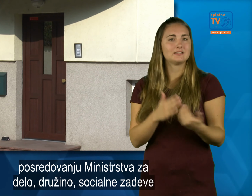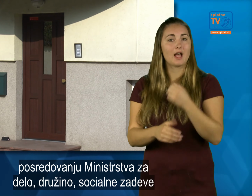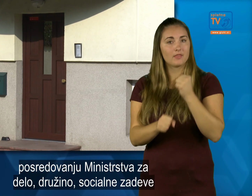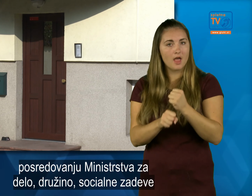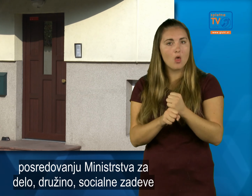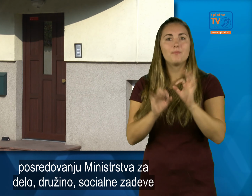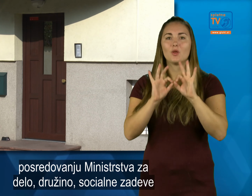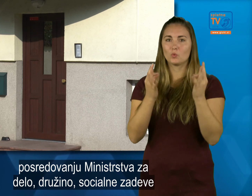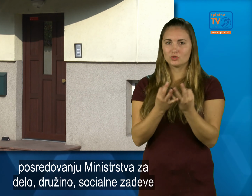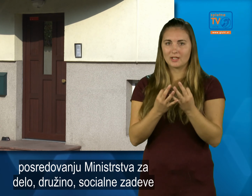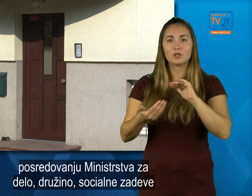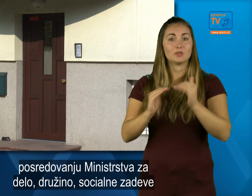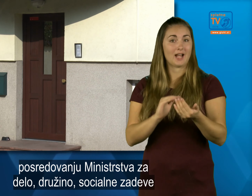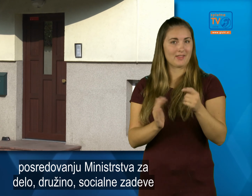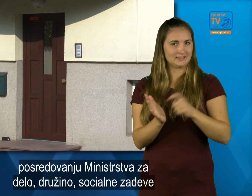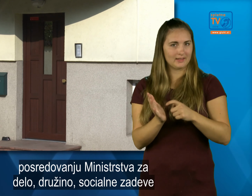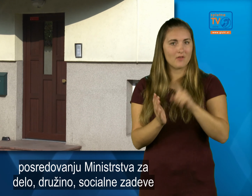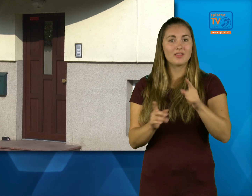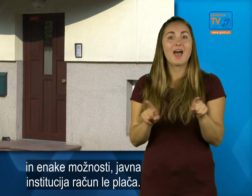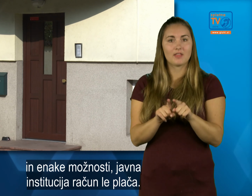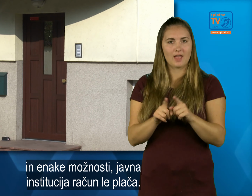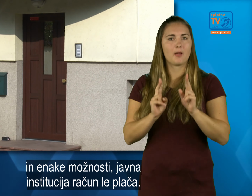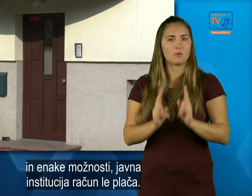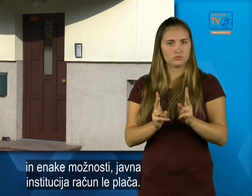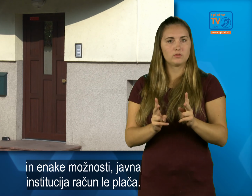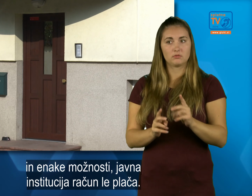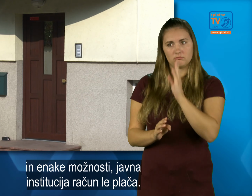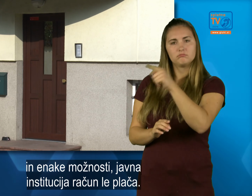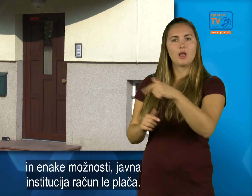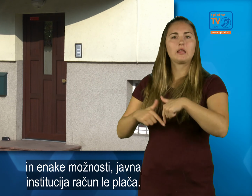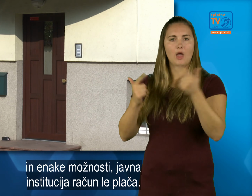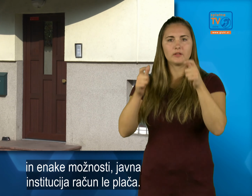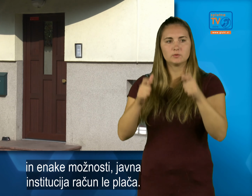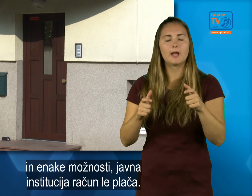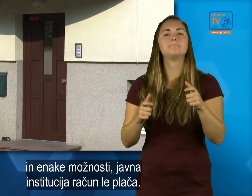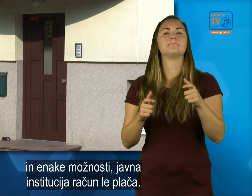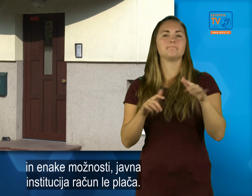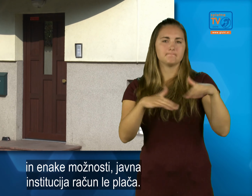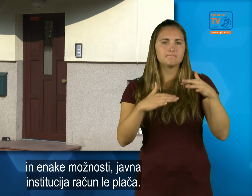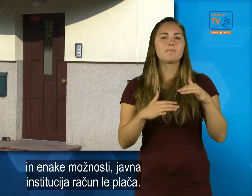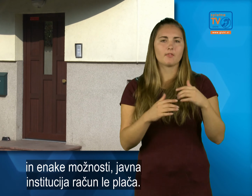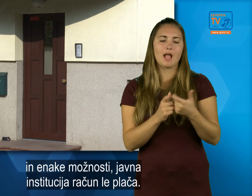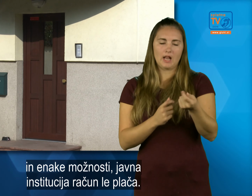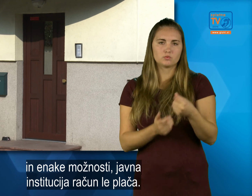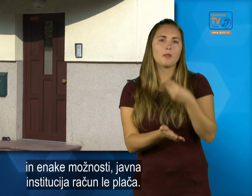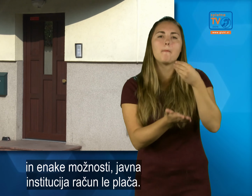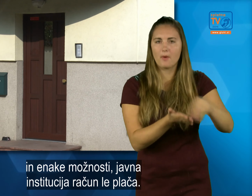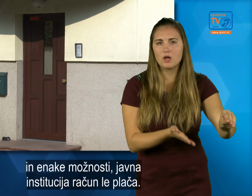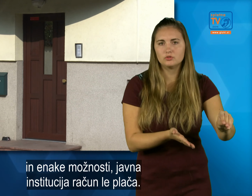za delo, družino, socialne zadeve in enake možnosti, javna institucija račun plača.